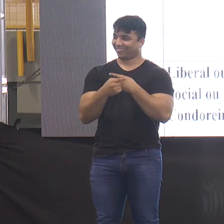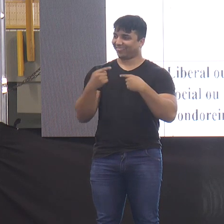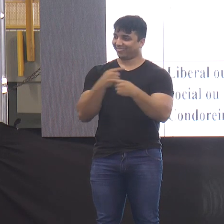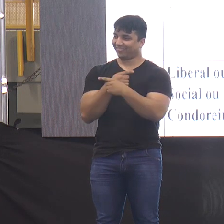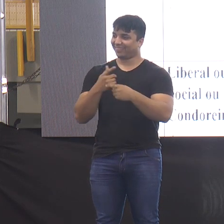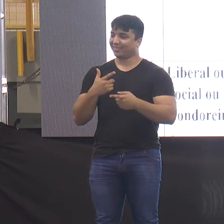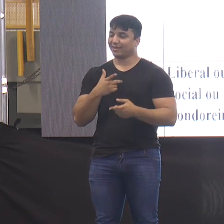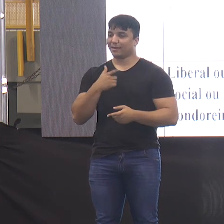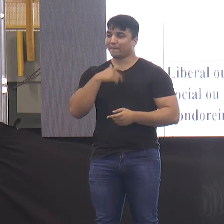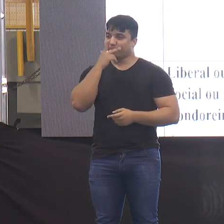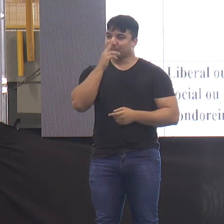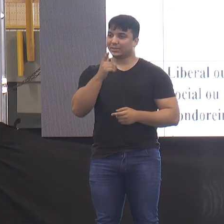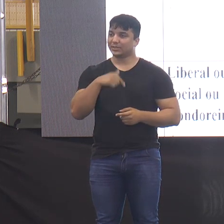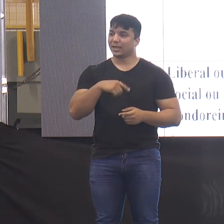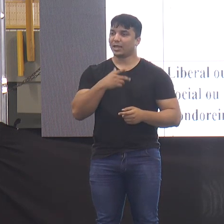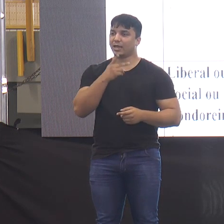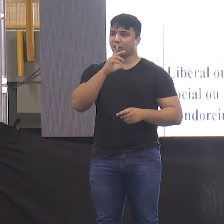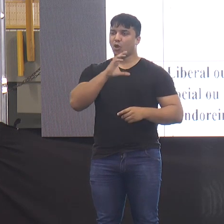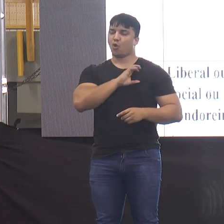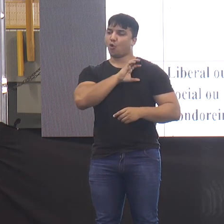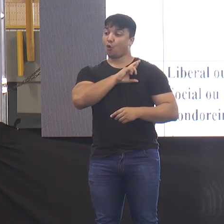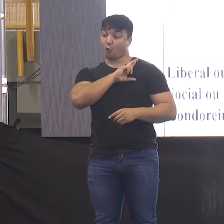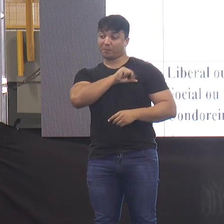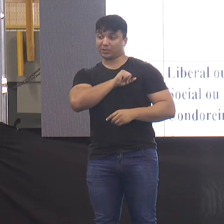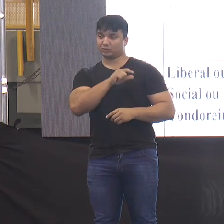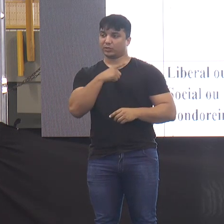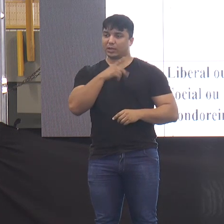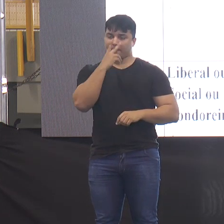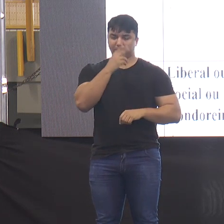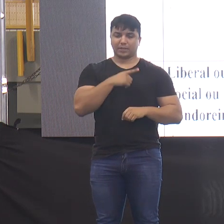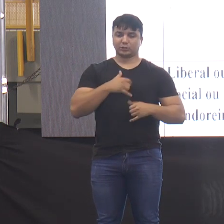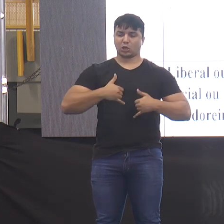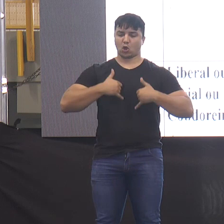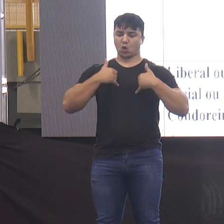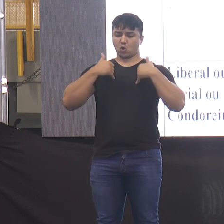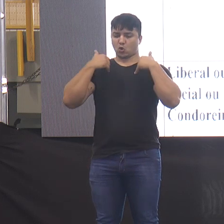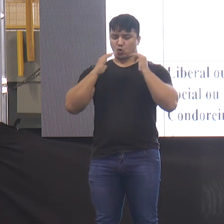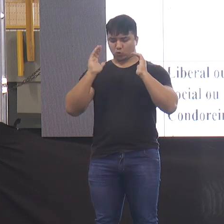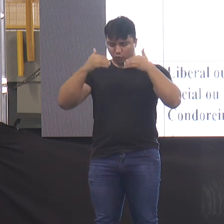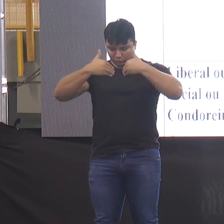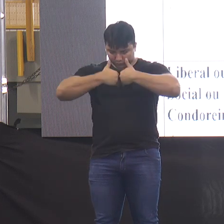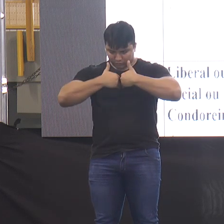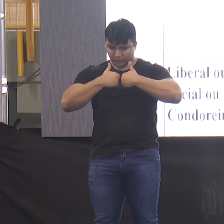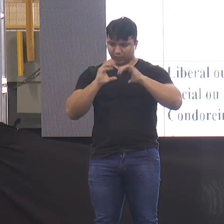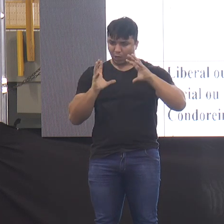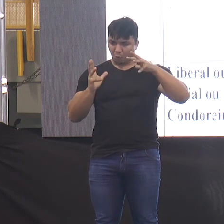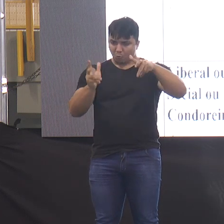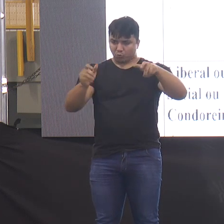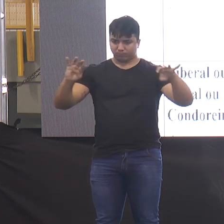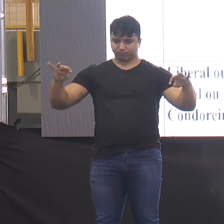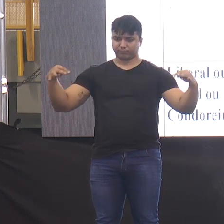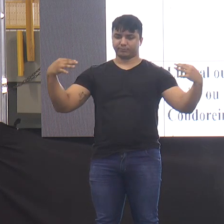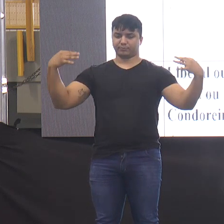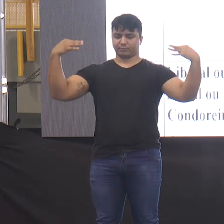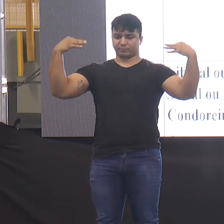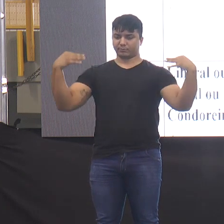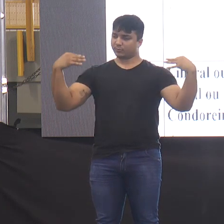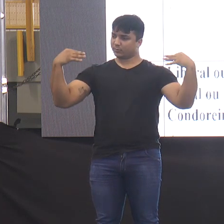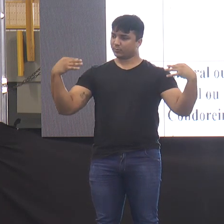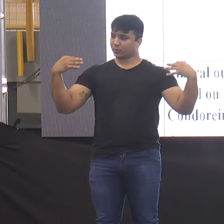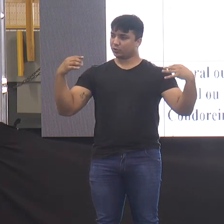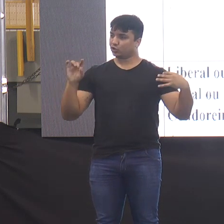é exagerado, todo romântico é dramático, todo romântico é egocêntrico, acha que o mundo gira ao redor do seu